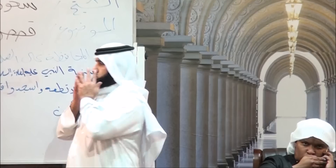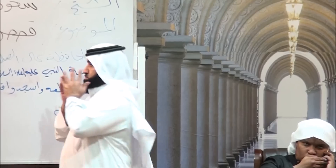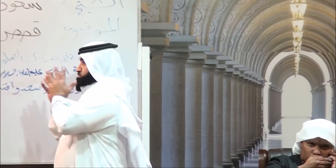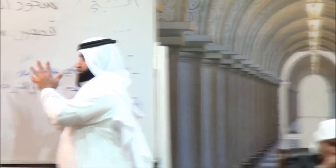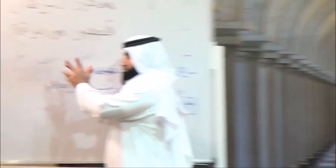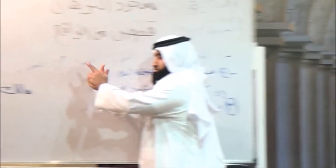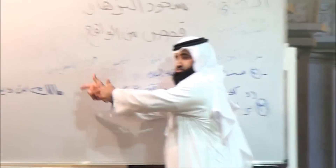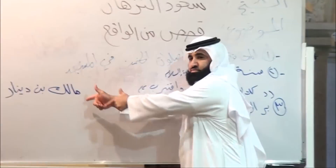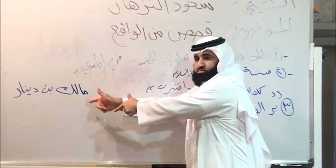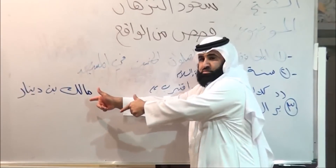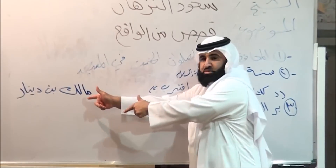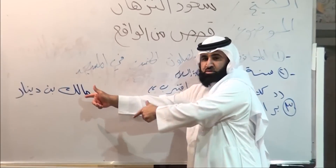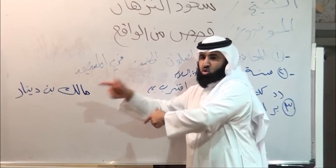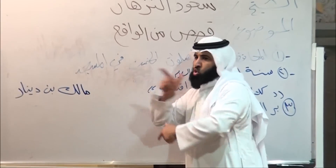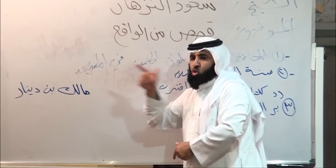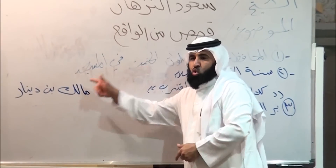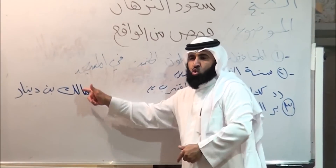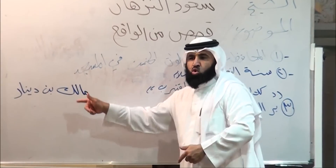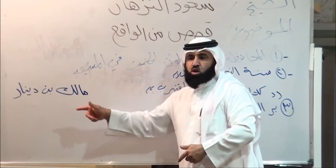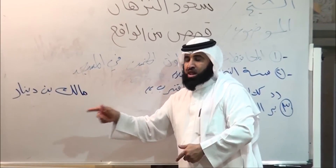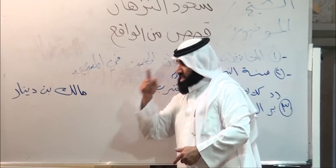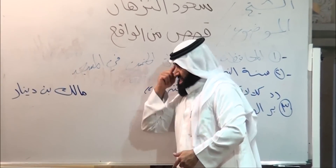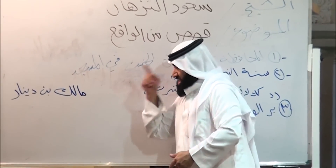إلا واحد